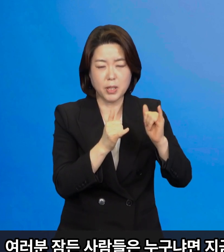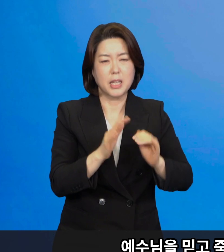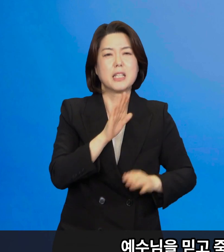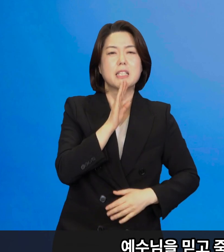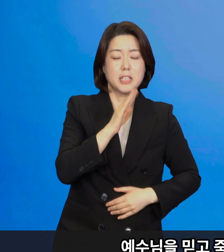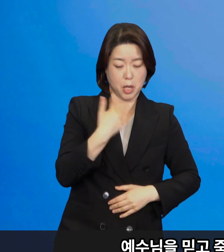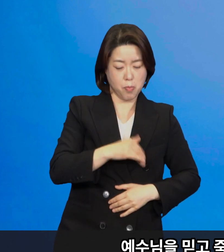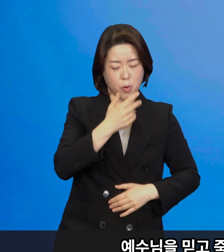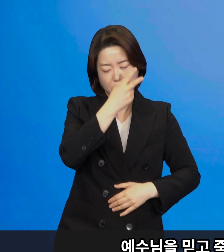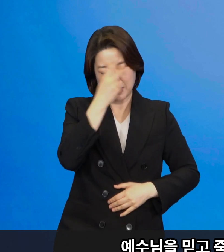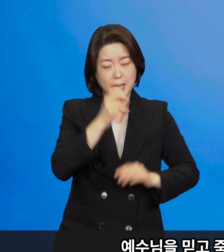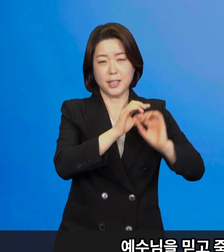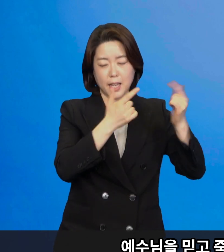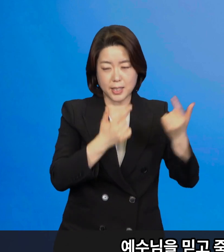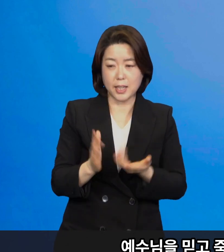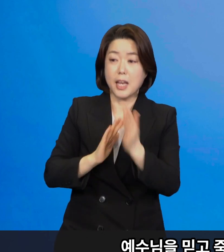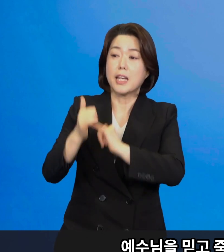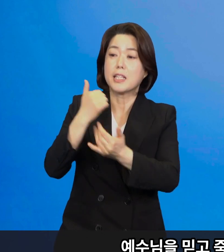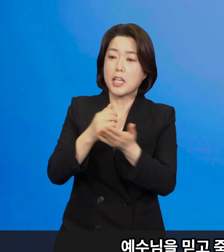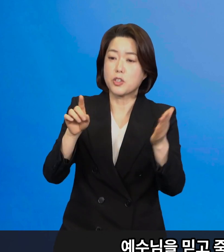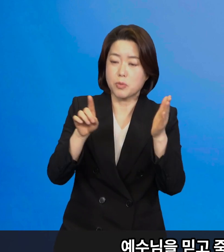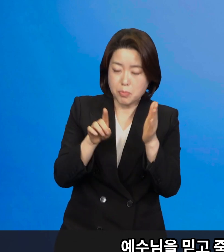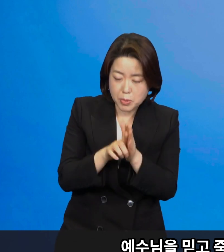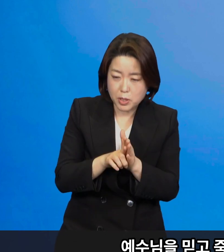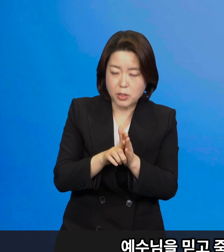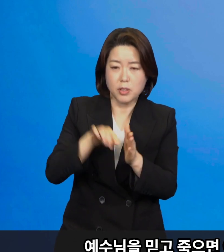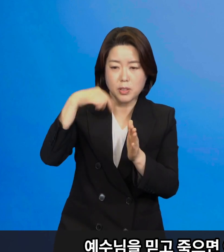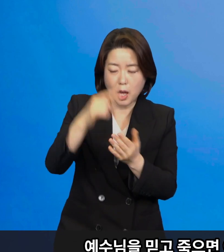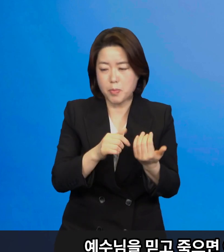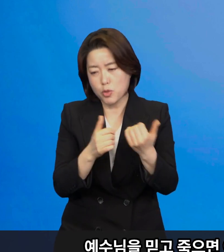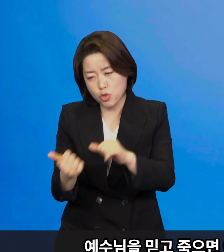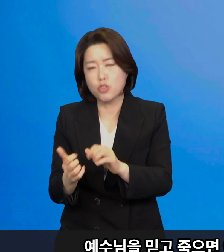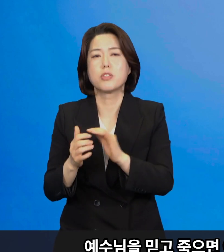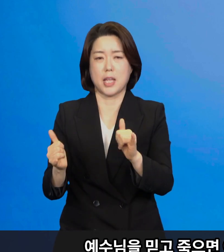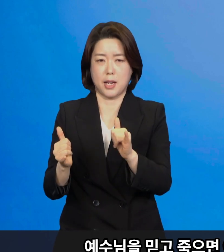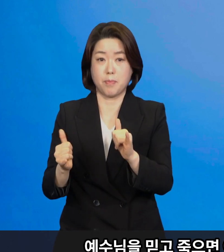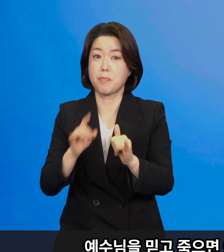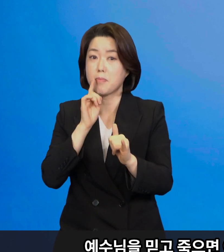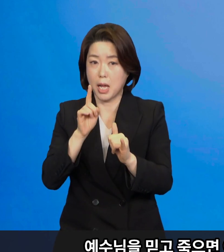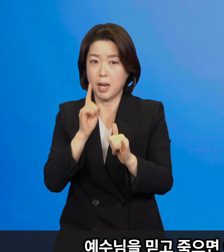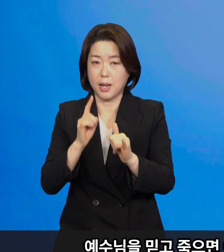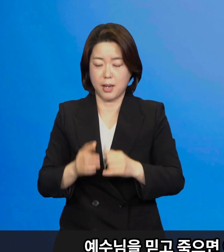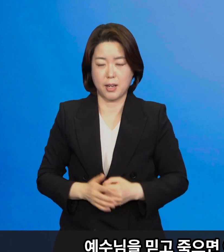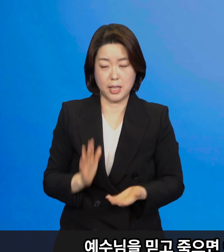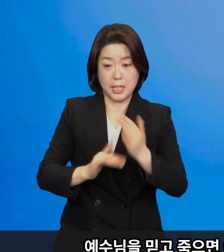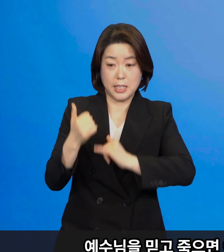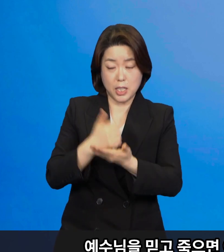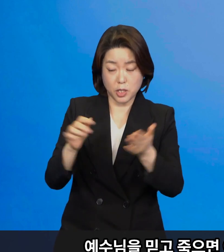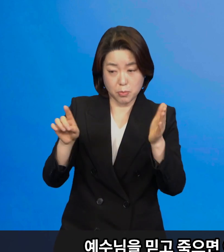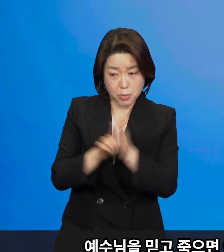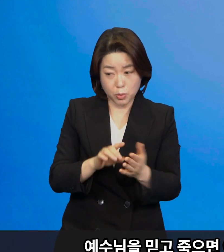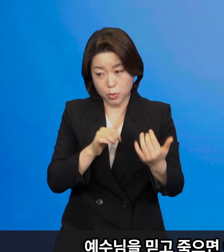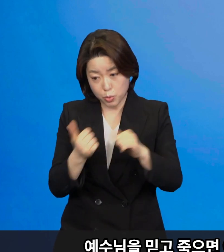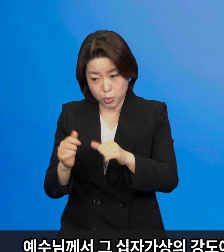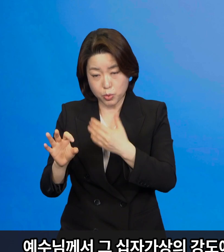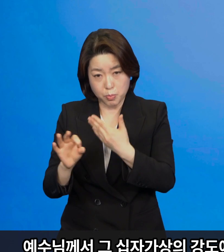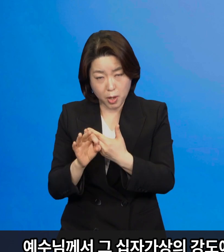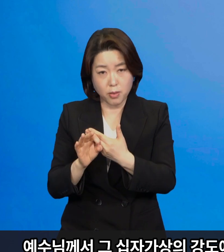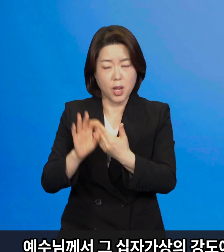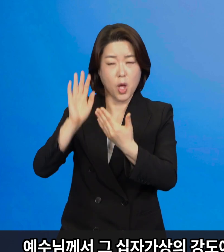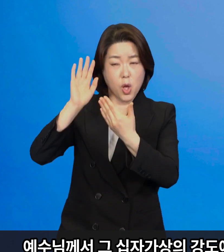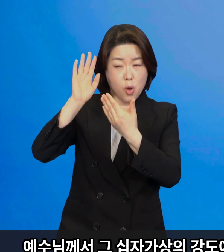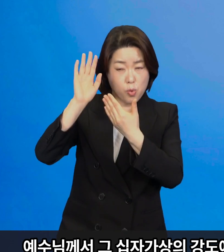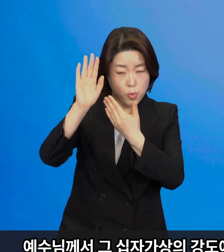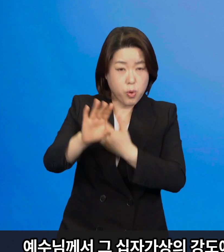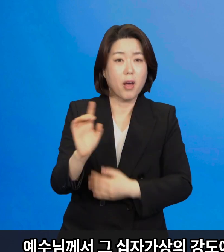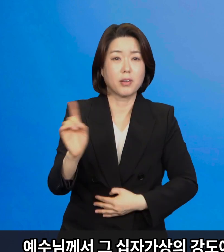아니라 예수님을 믿고 죽은 사람들 말아요. 예수님을 믿고 죽으면 어떻게 되죠? 성경에 보면